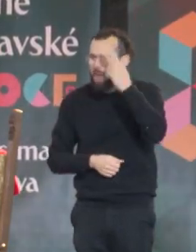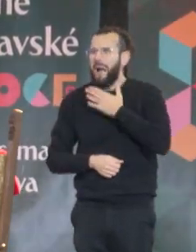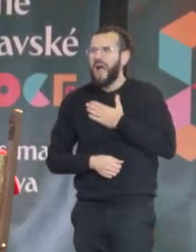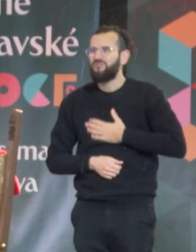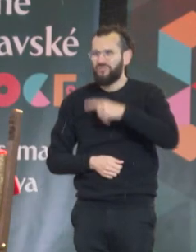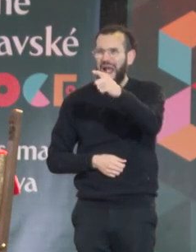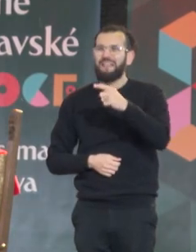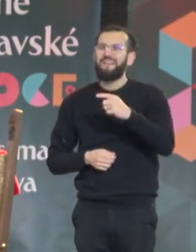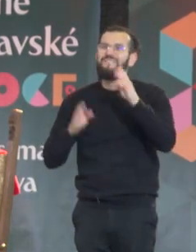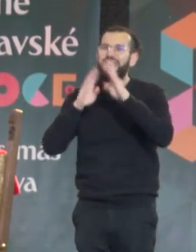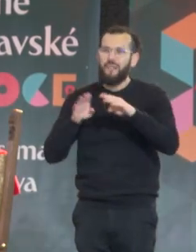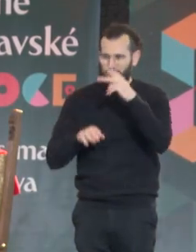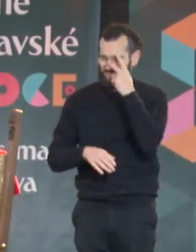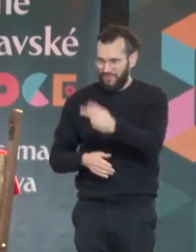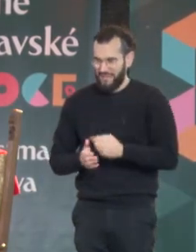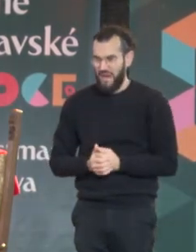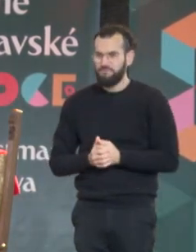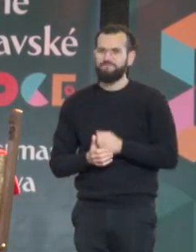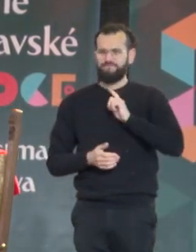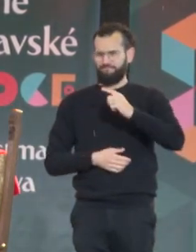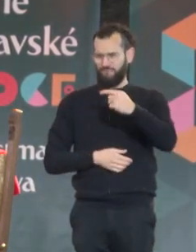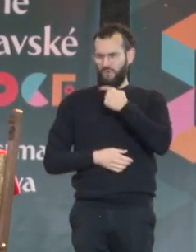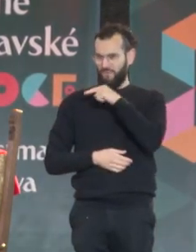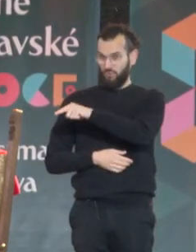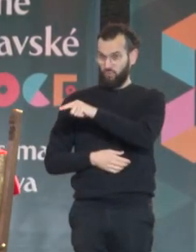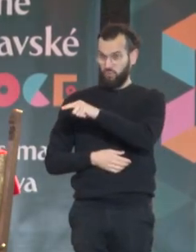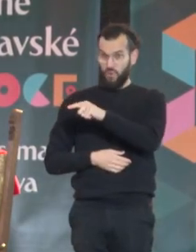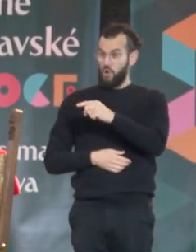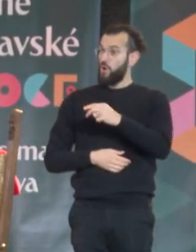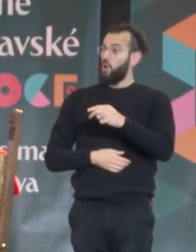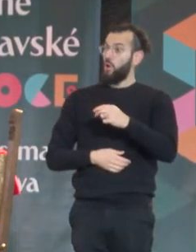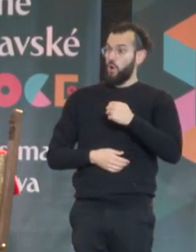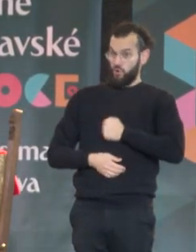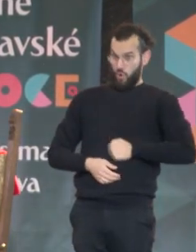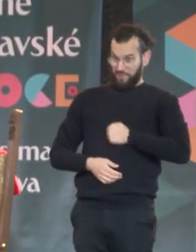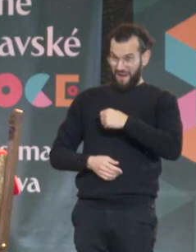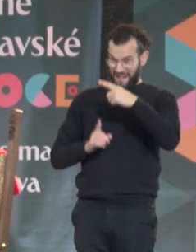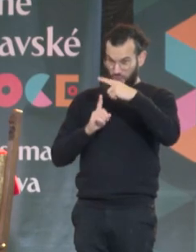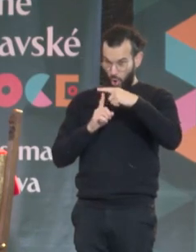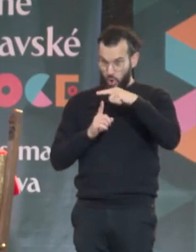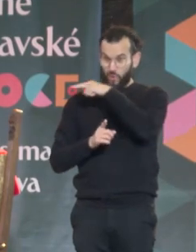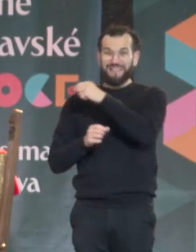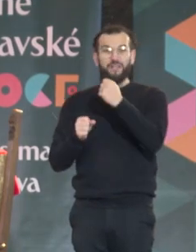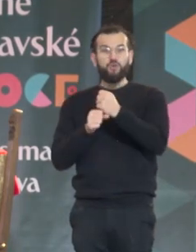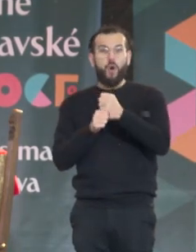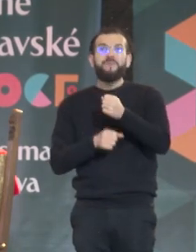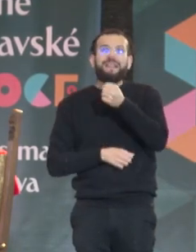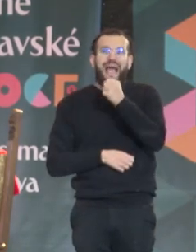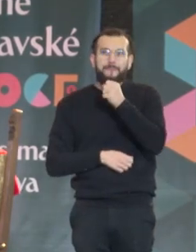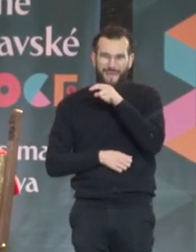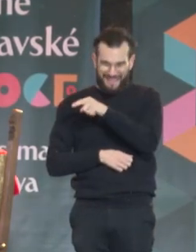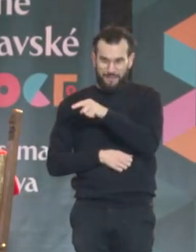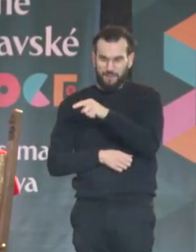Vianoc. Ako som už spomenula, tak v tejto rozprávke o Tonkovi dabujete postavu, ktorá má veľmi